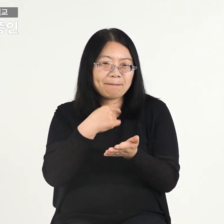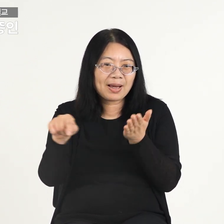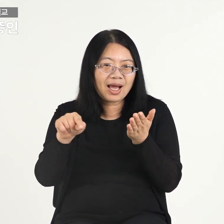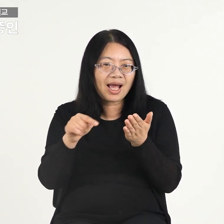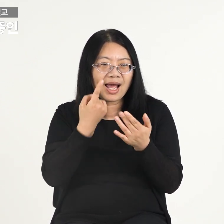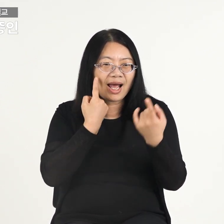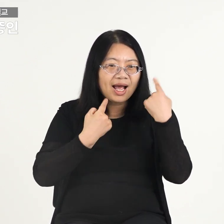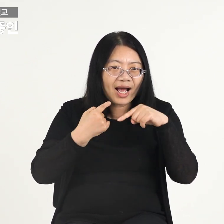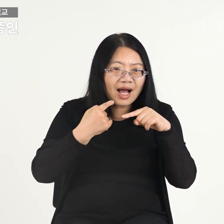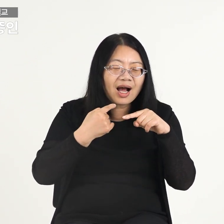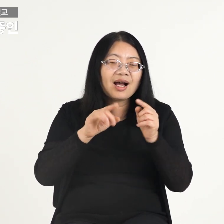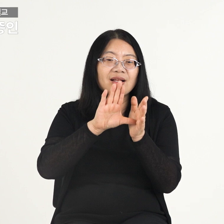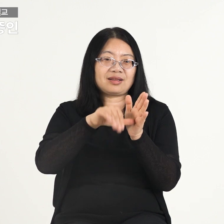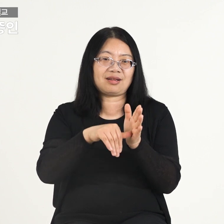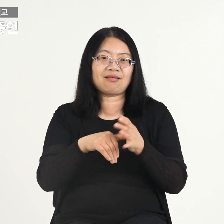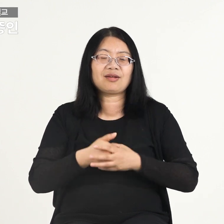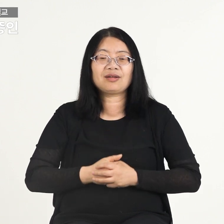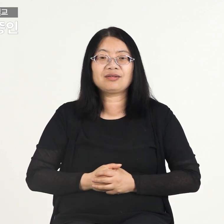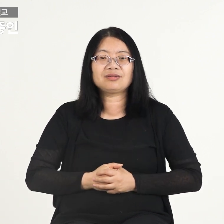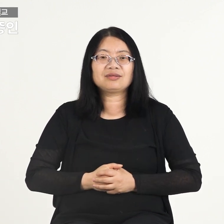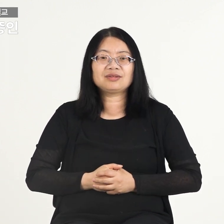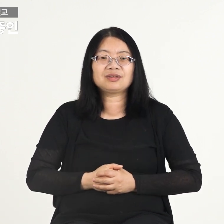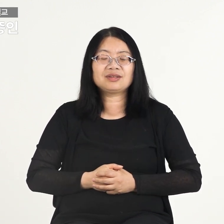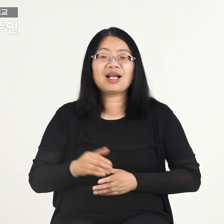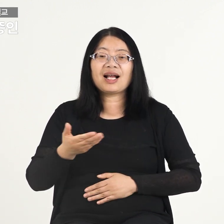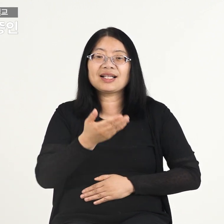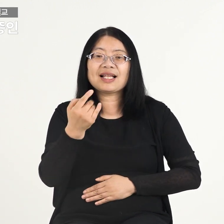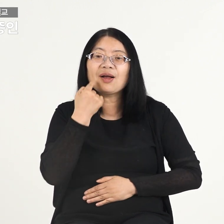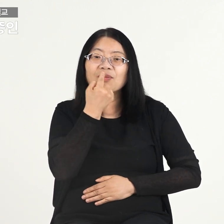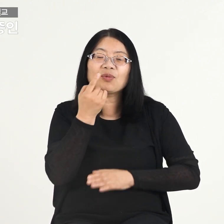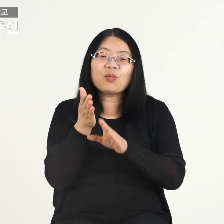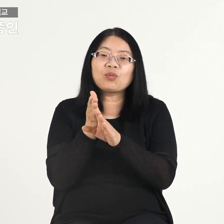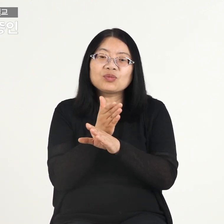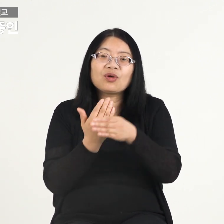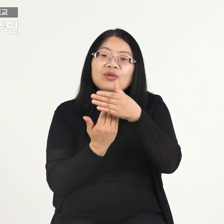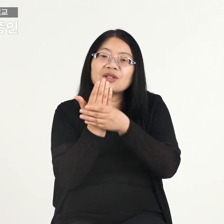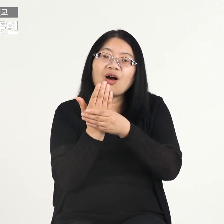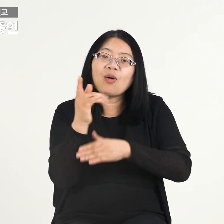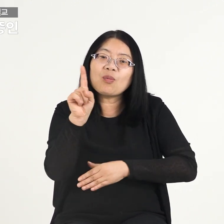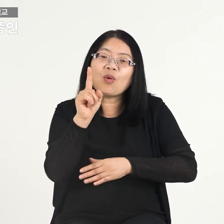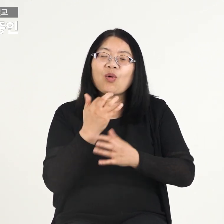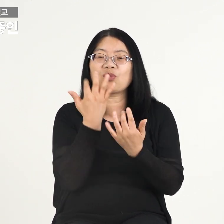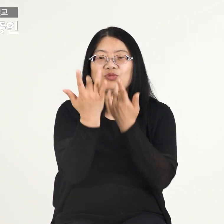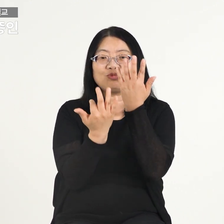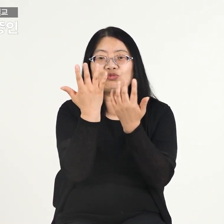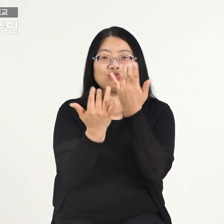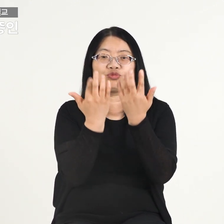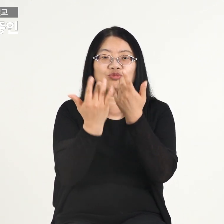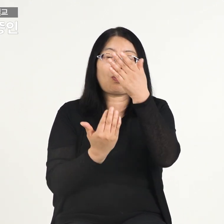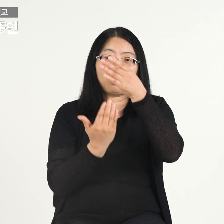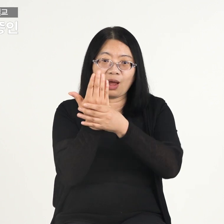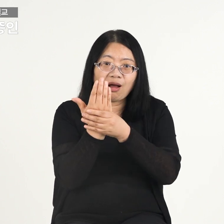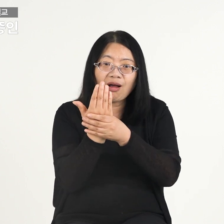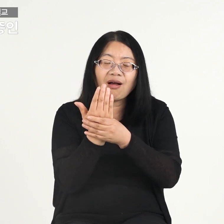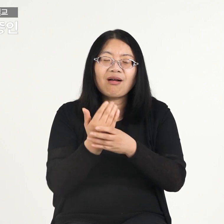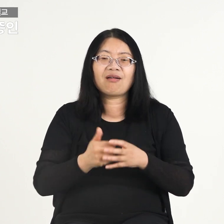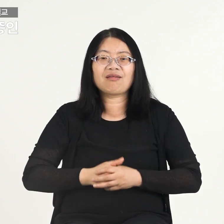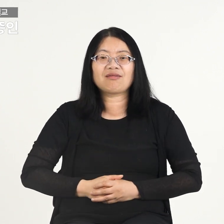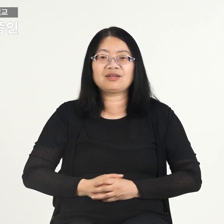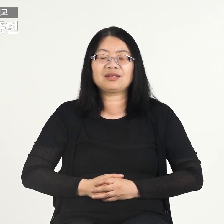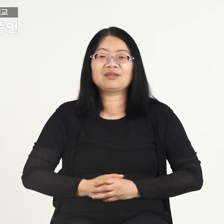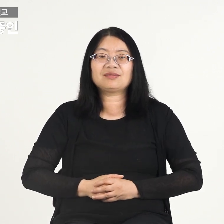주의 백성들을 해하고자 하면 그들의 입에서 뭐가 나와요? 불이 나와서.